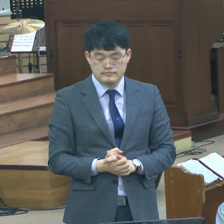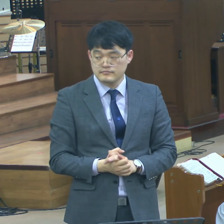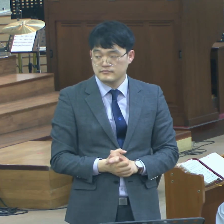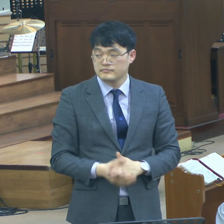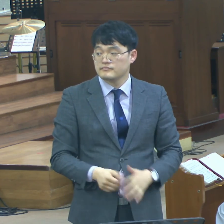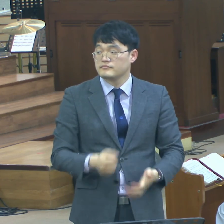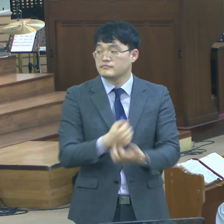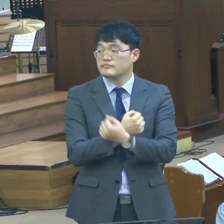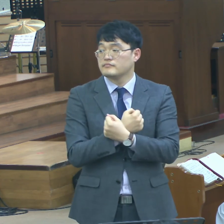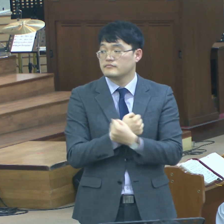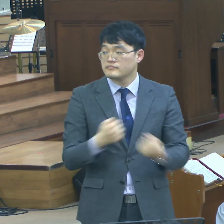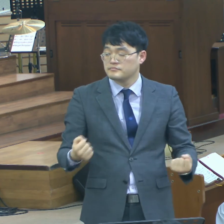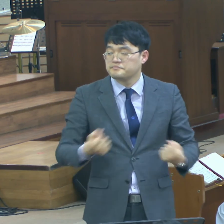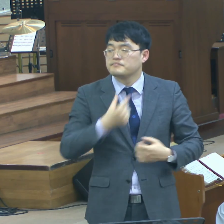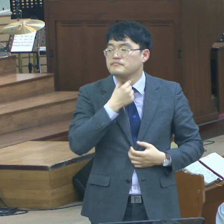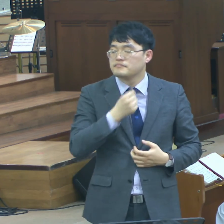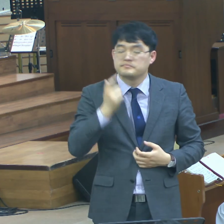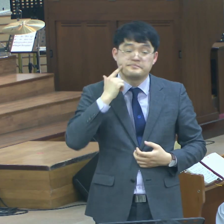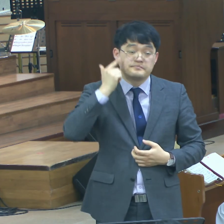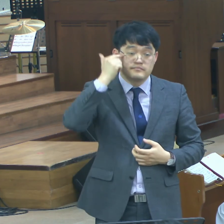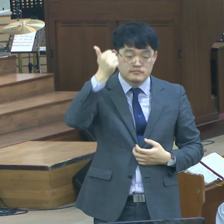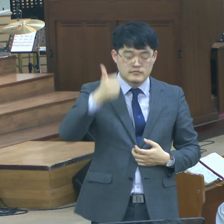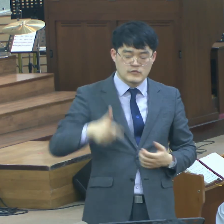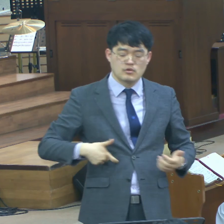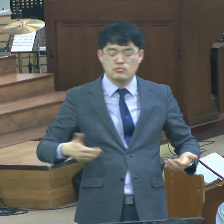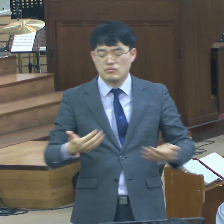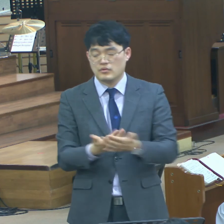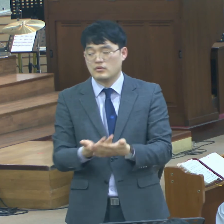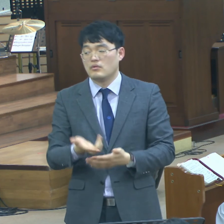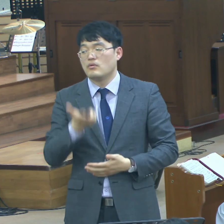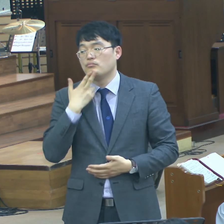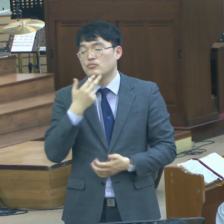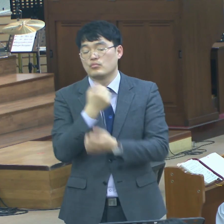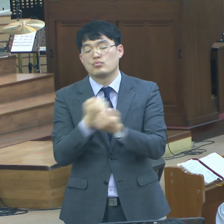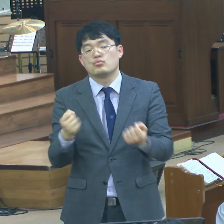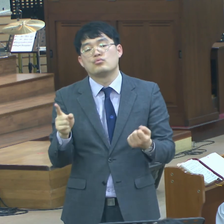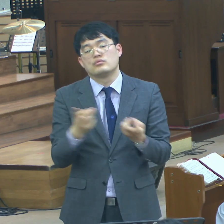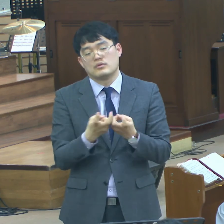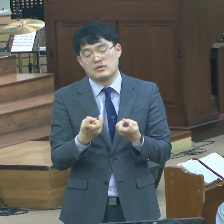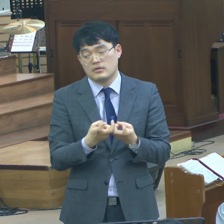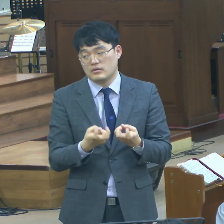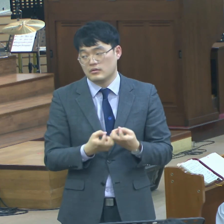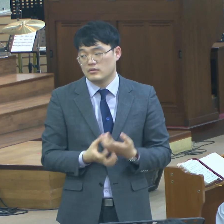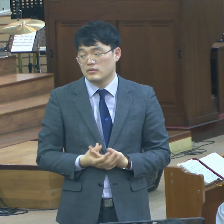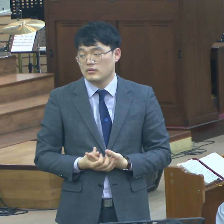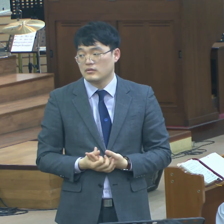용서를 하려고 그랬는데 목사님 회개를 안 하는데 어떻게 용서해요?